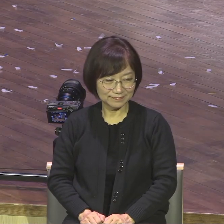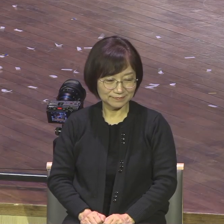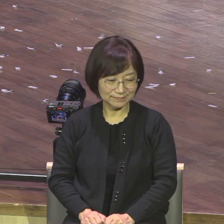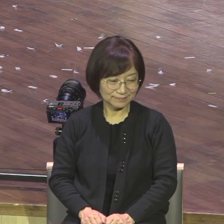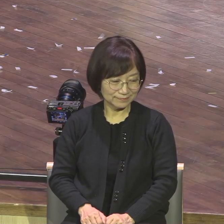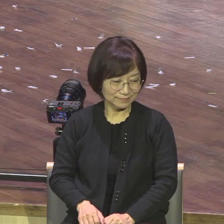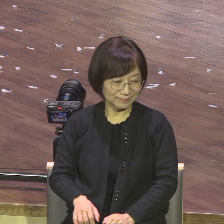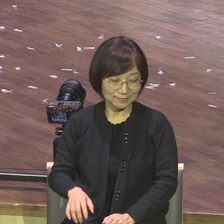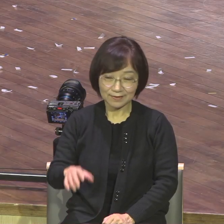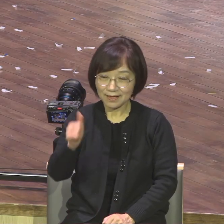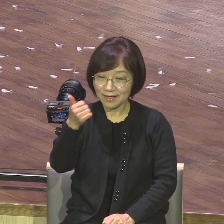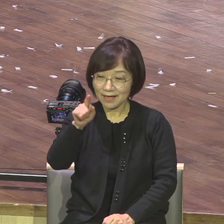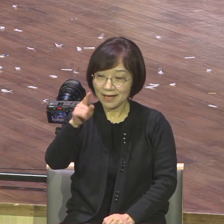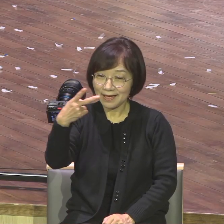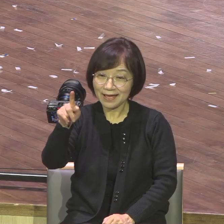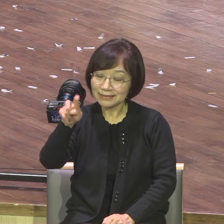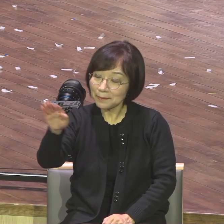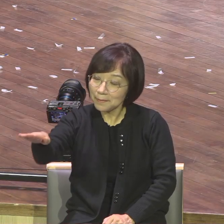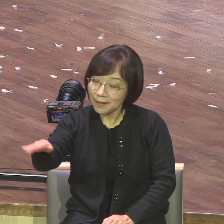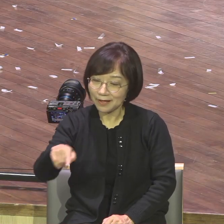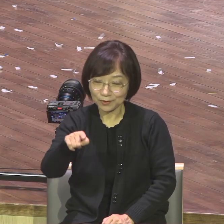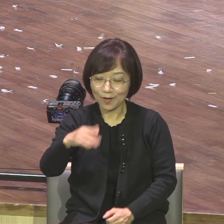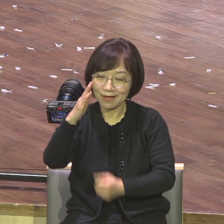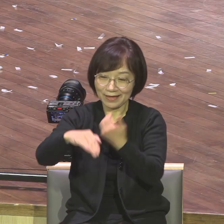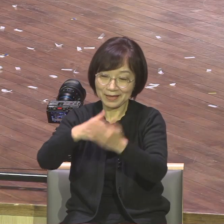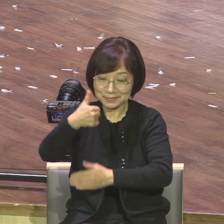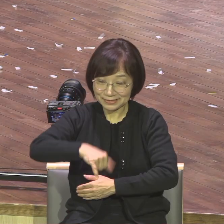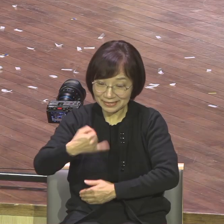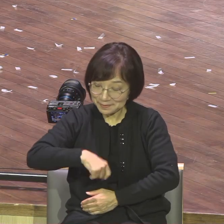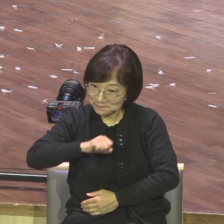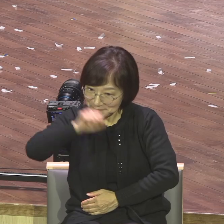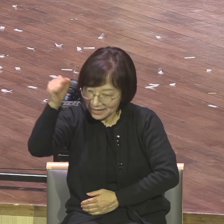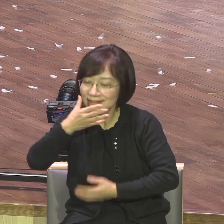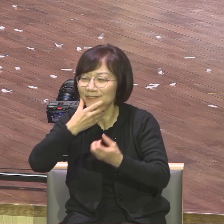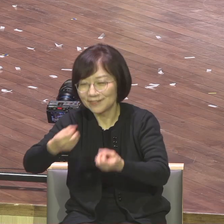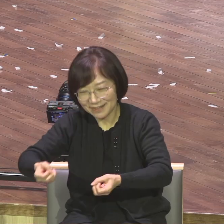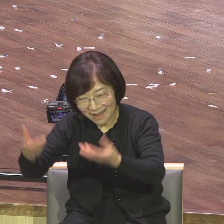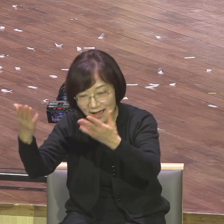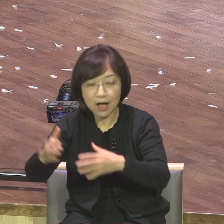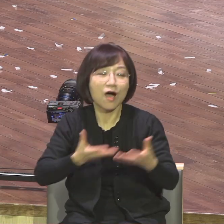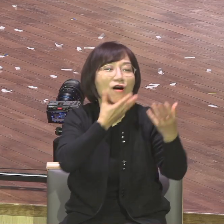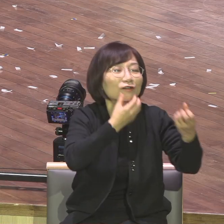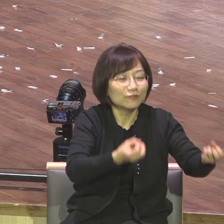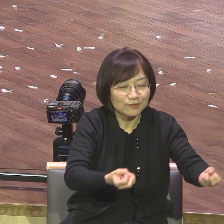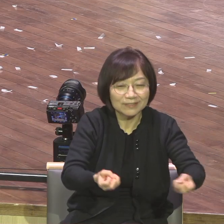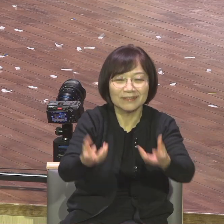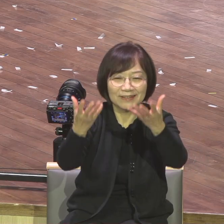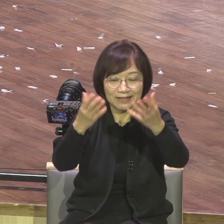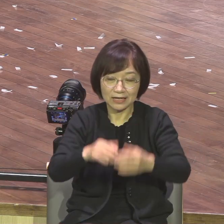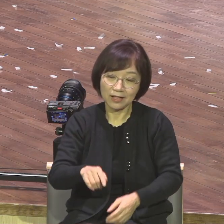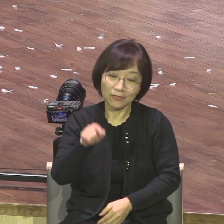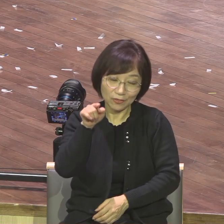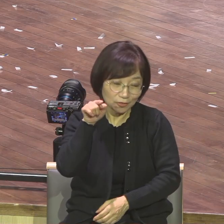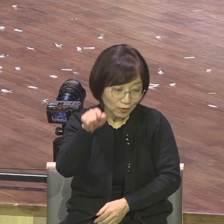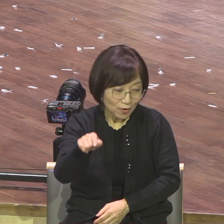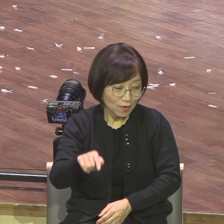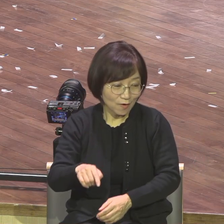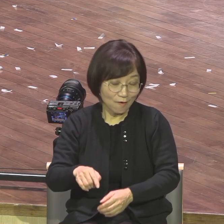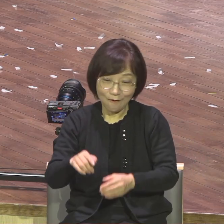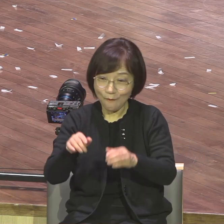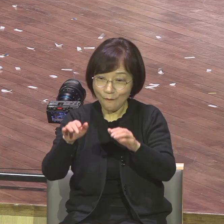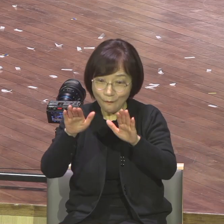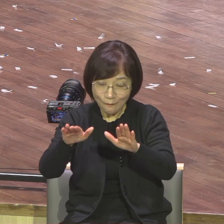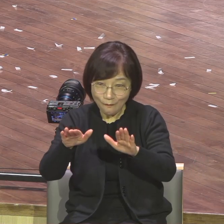아담아, 하나님의 자녀가 된 걸 축하한다. 축하해. 너 이제 예수님이랑 생일이 같네.